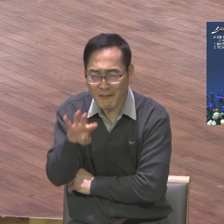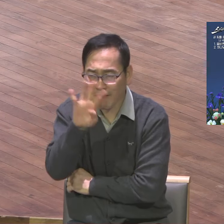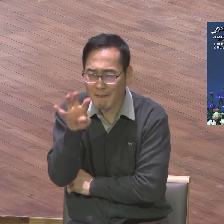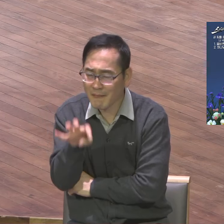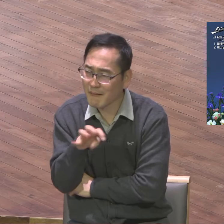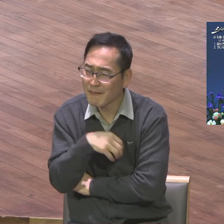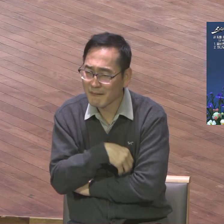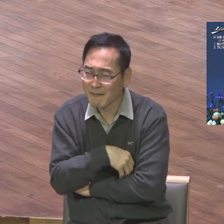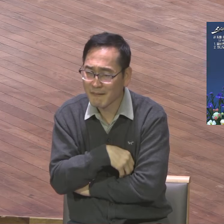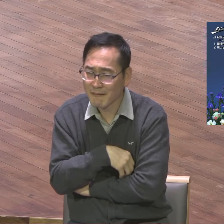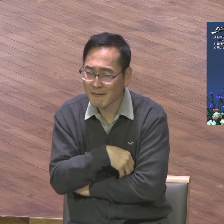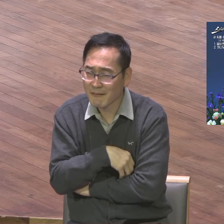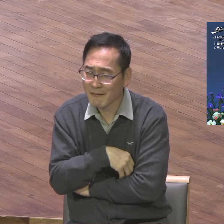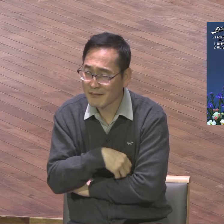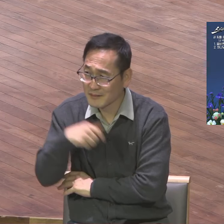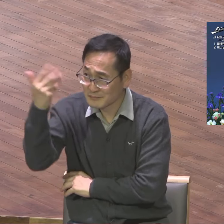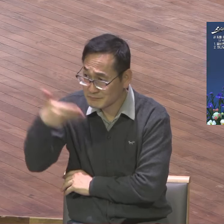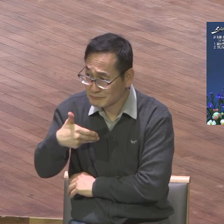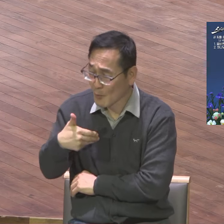말입니다.